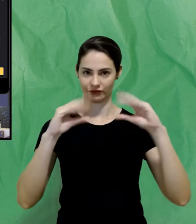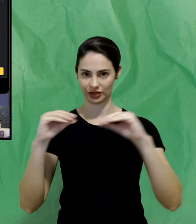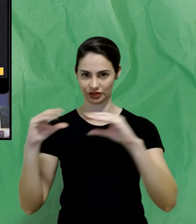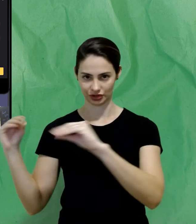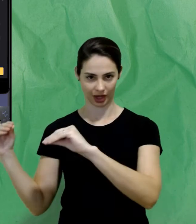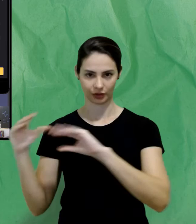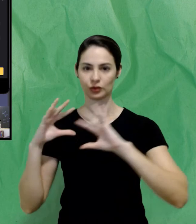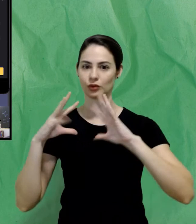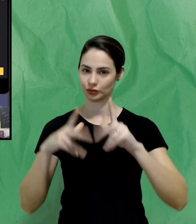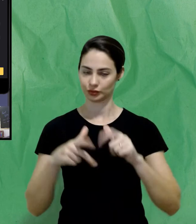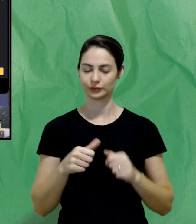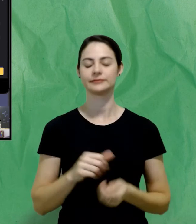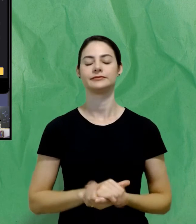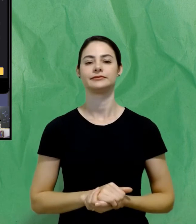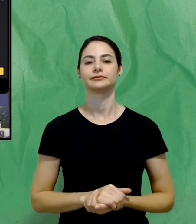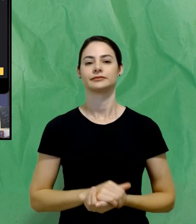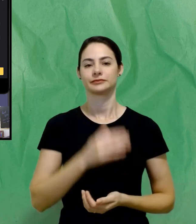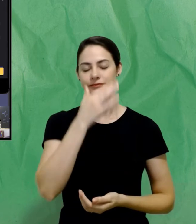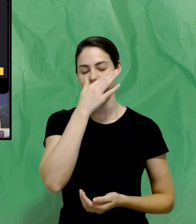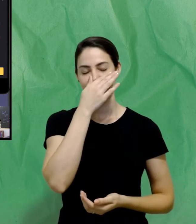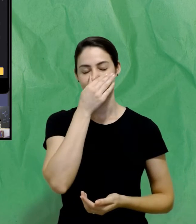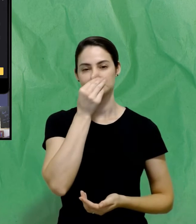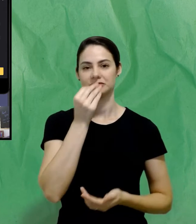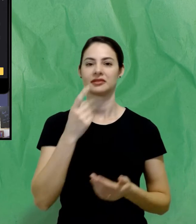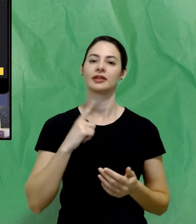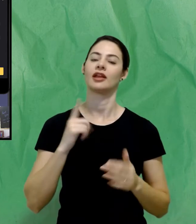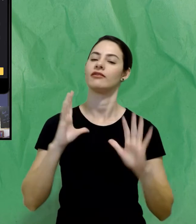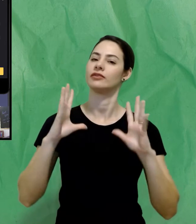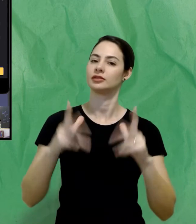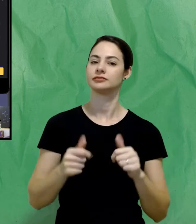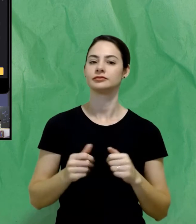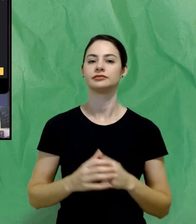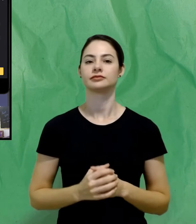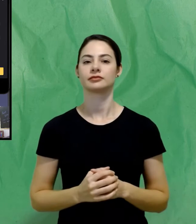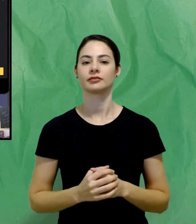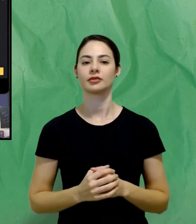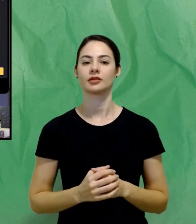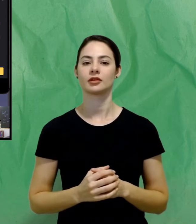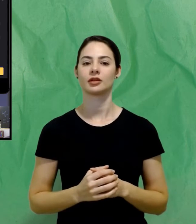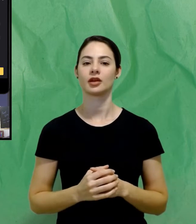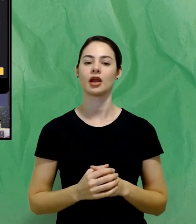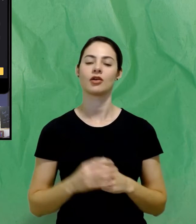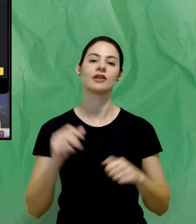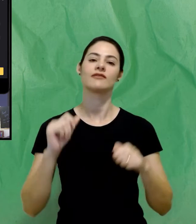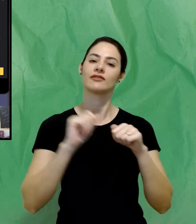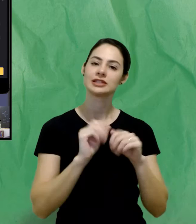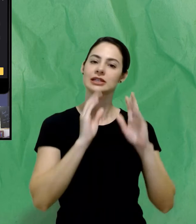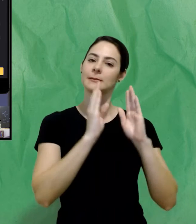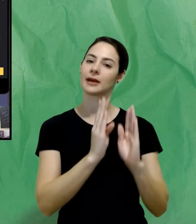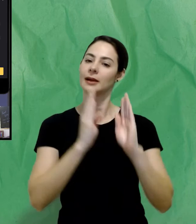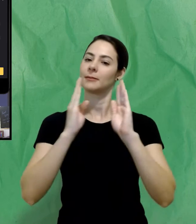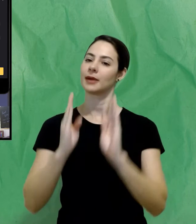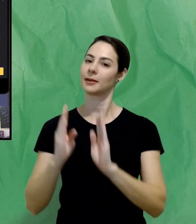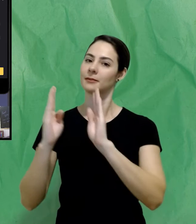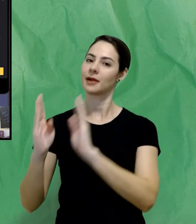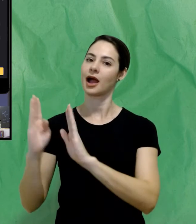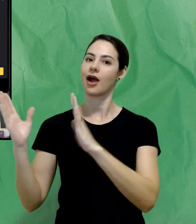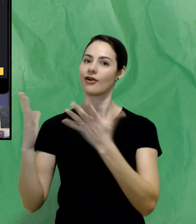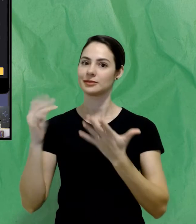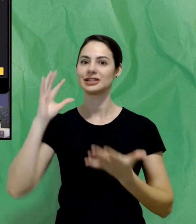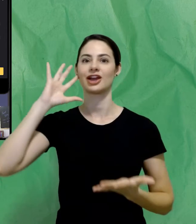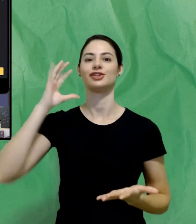os componentes aqui, tá? E a gente foi fazendo de uma forma muito estática. Está na hora da gente resolver tudo